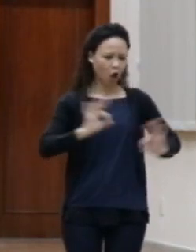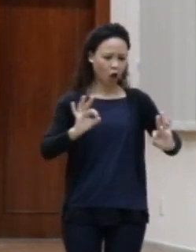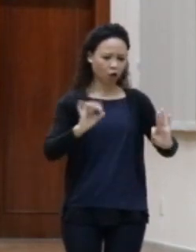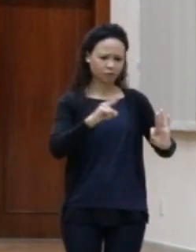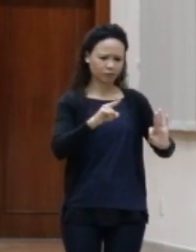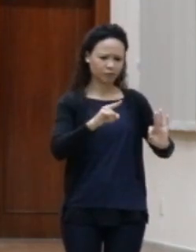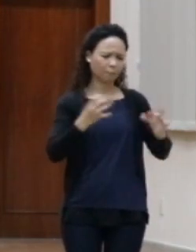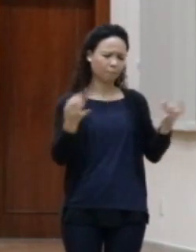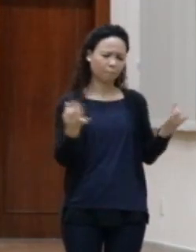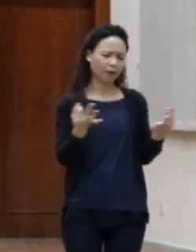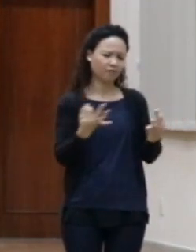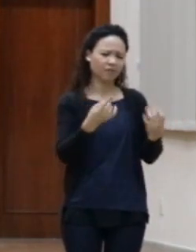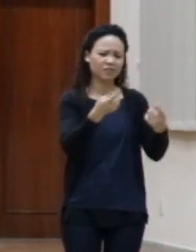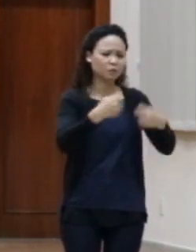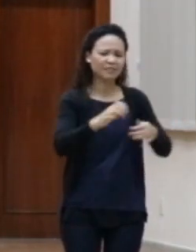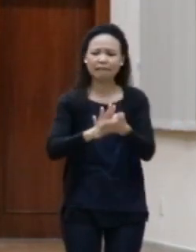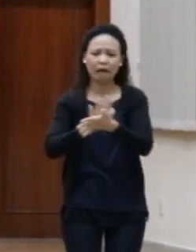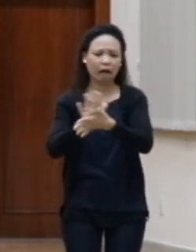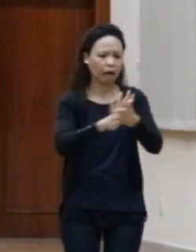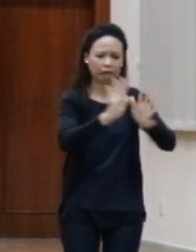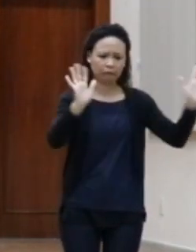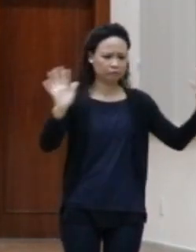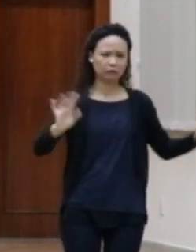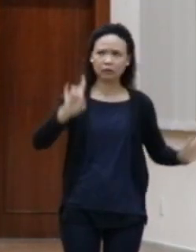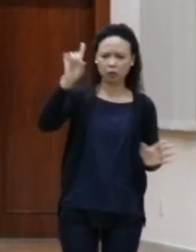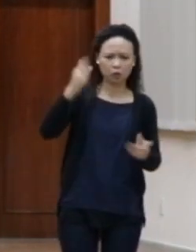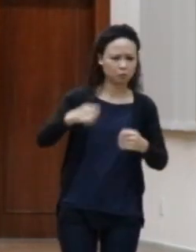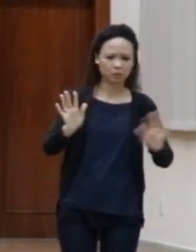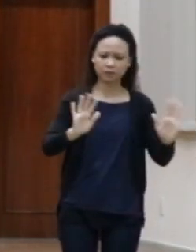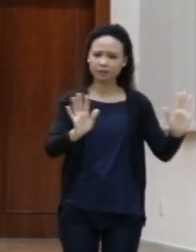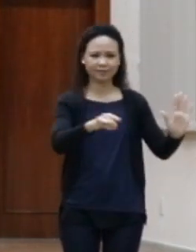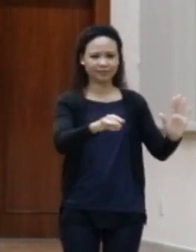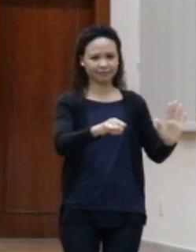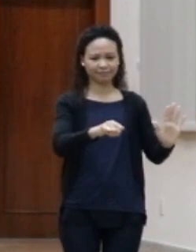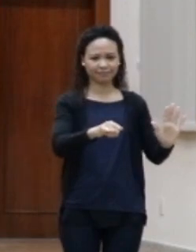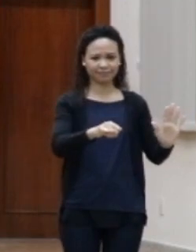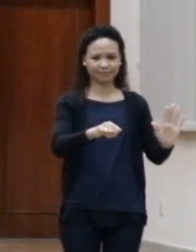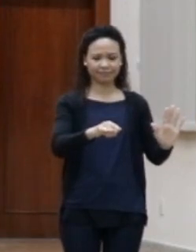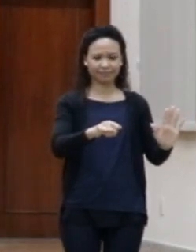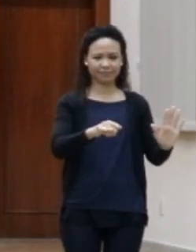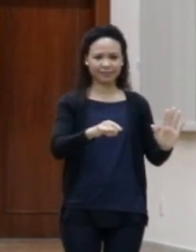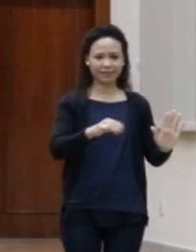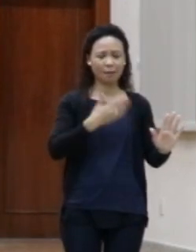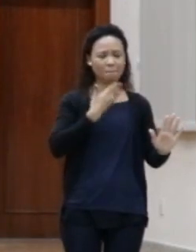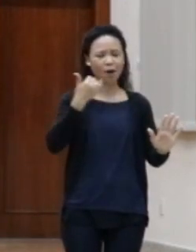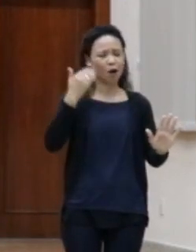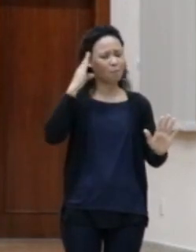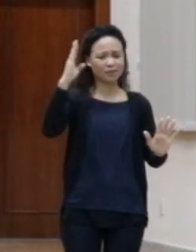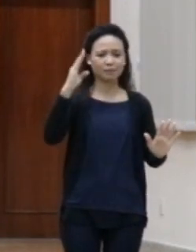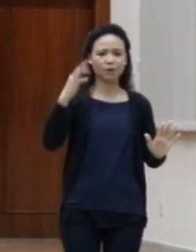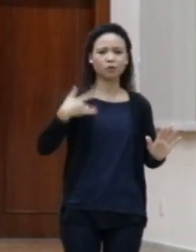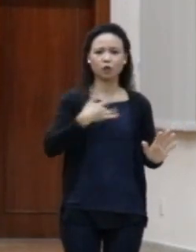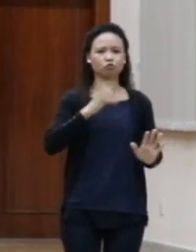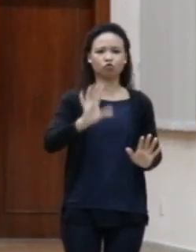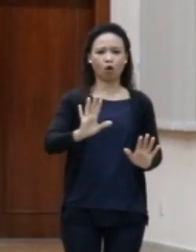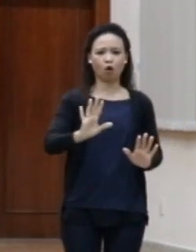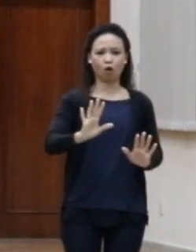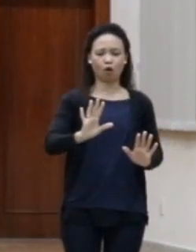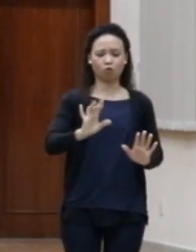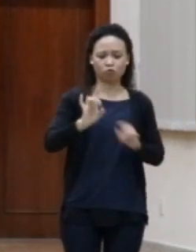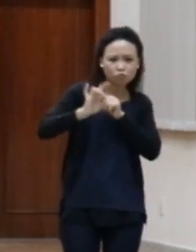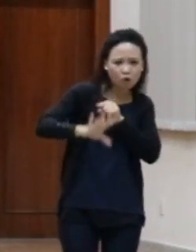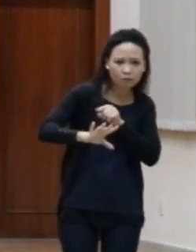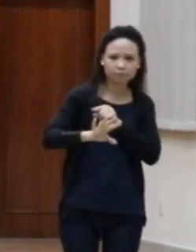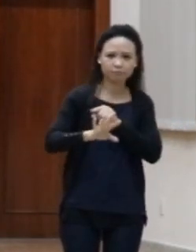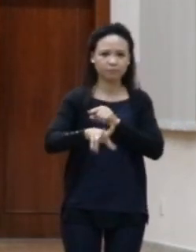Declaração é mentirosa, é uma mentira essa declaração. Eu fico pensando, como é que pode? Na verdade, quem tem a